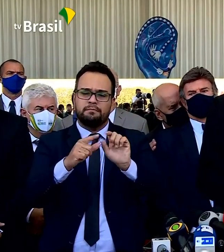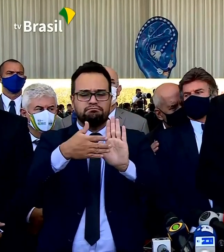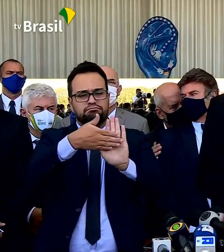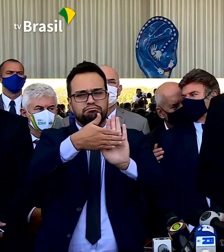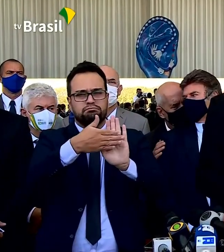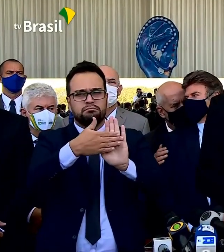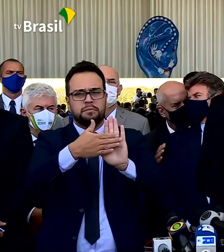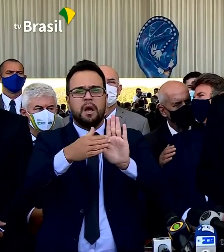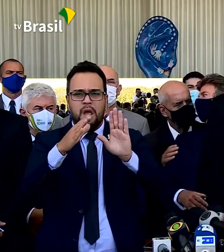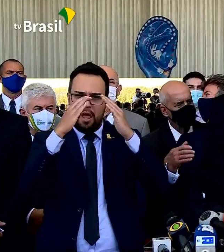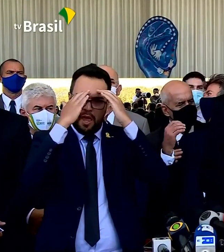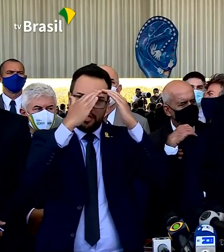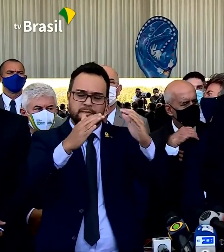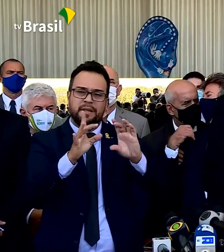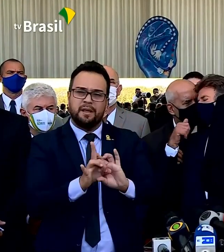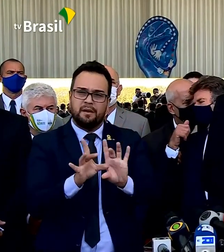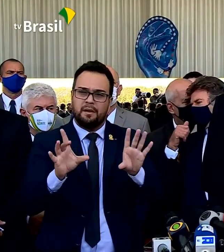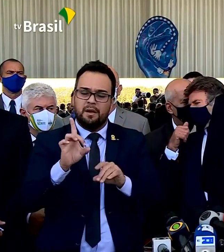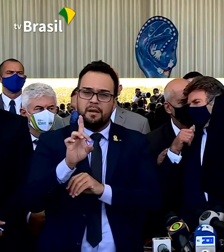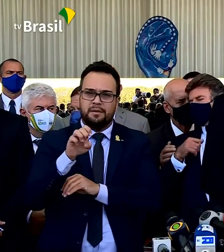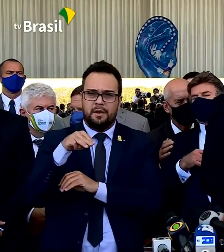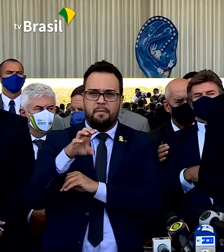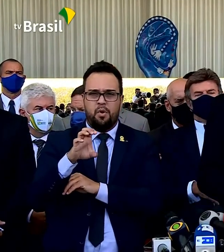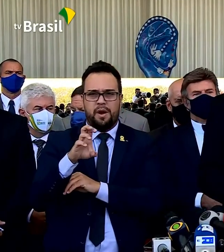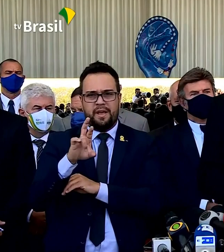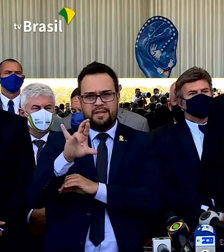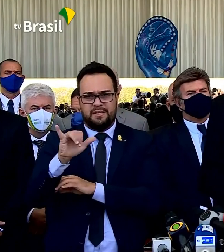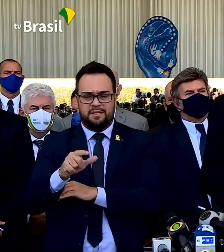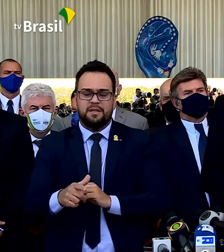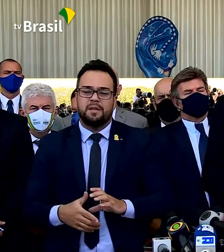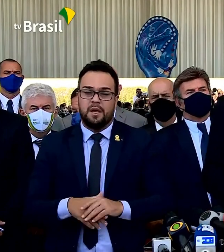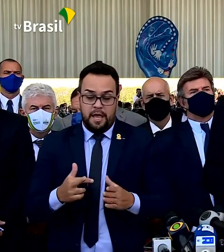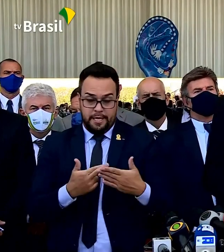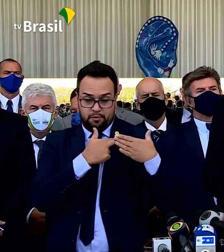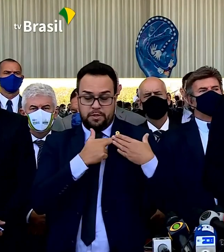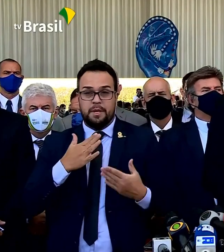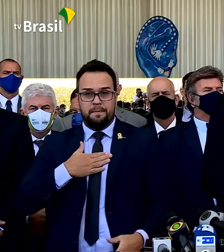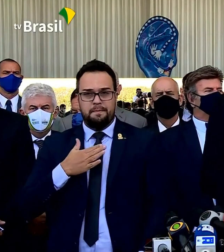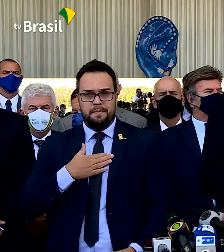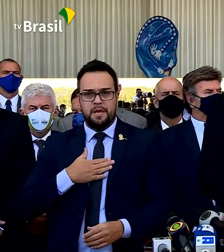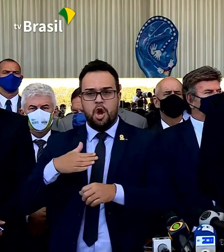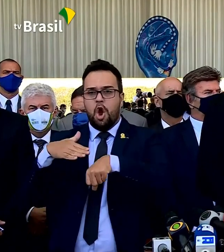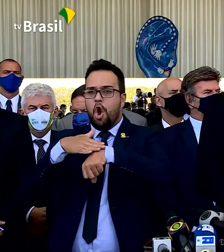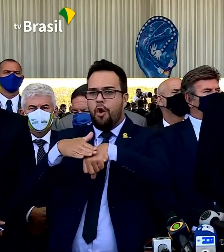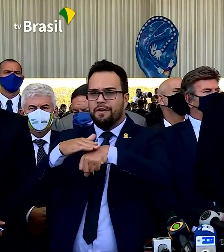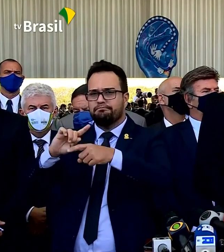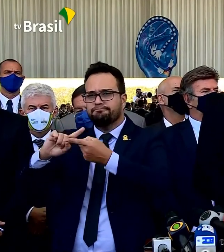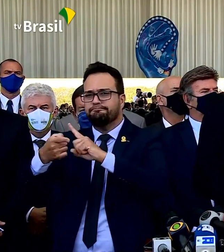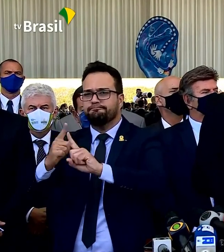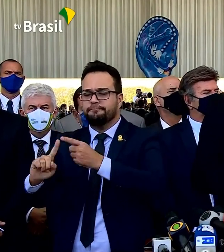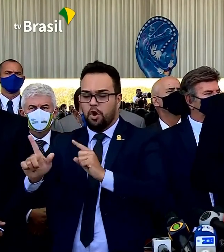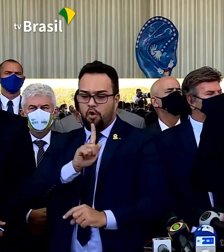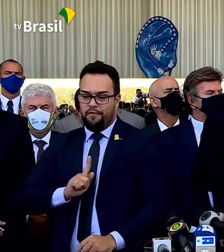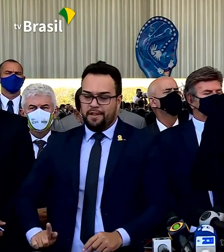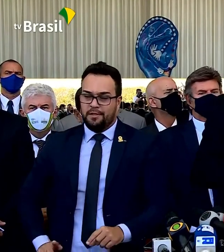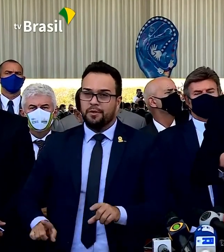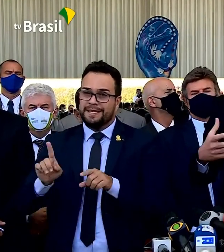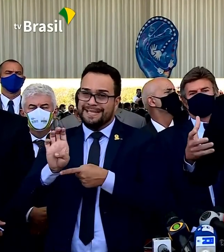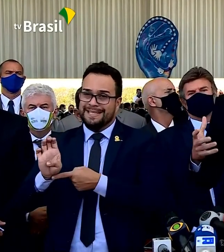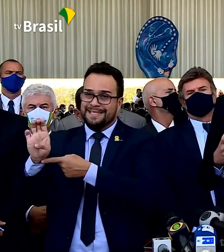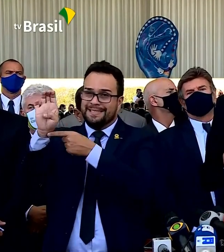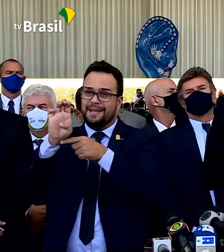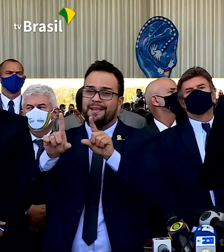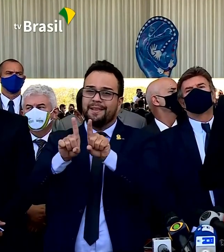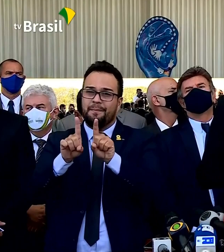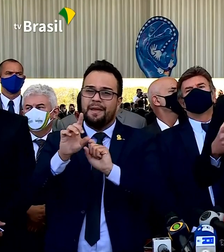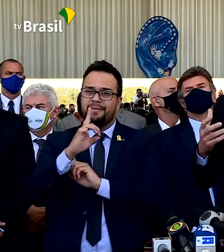democraticamente. Eu fiquei incumbido de tratar com os governadores dos estados e do Distrito Federal, ouvindo a demanda